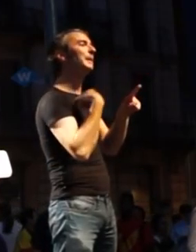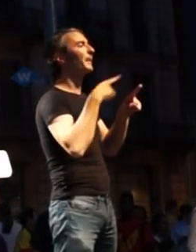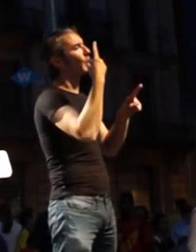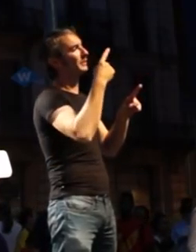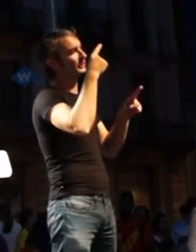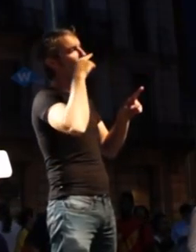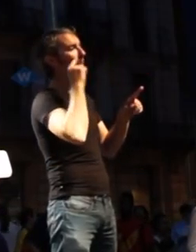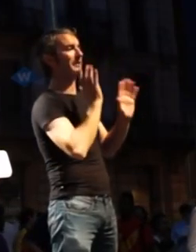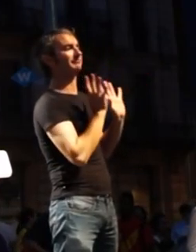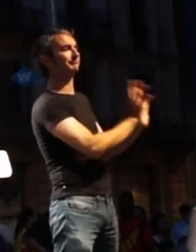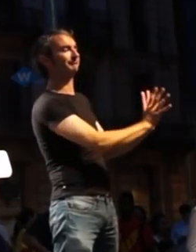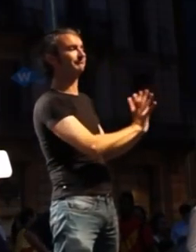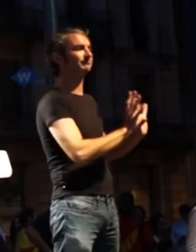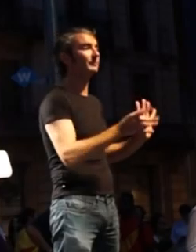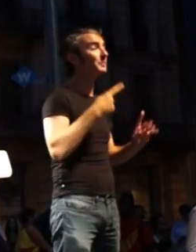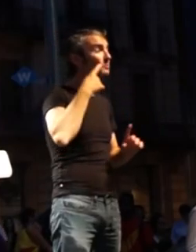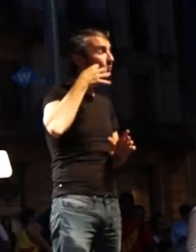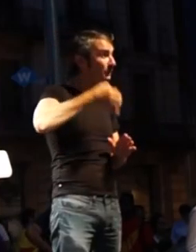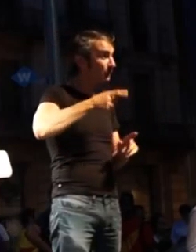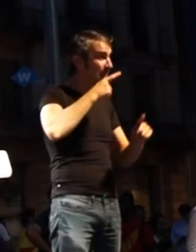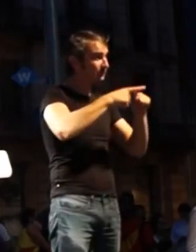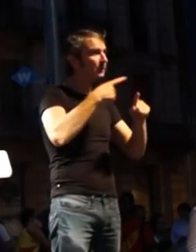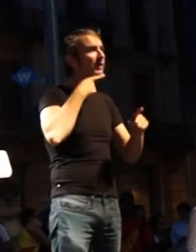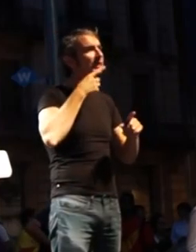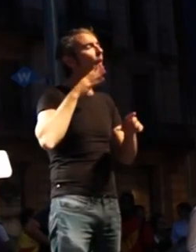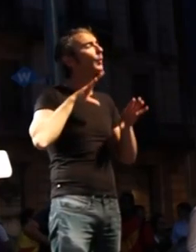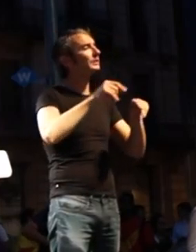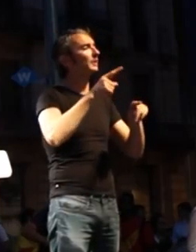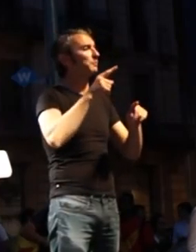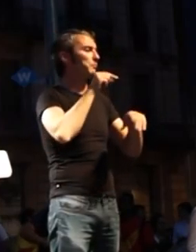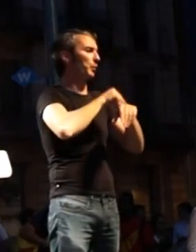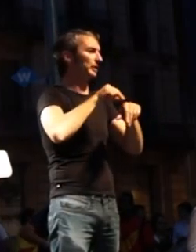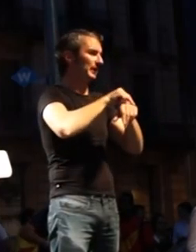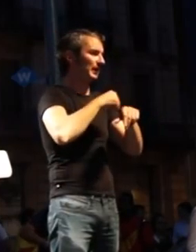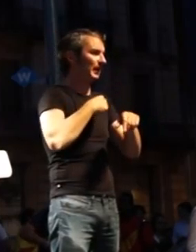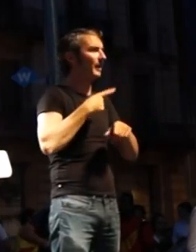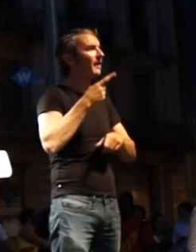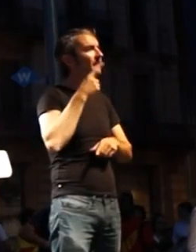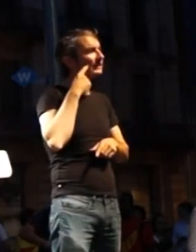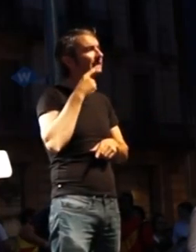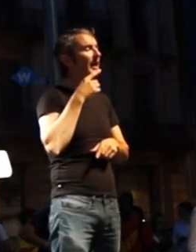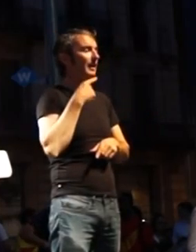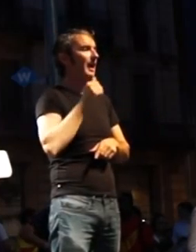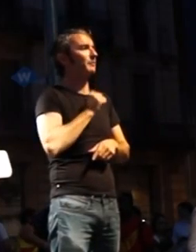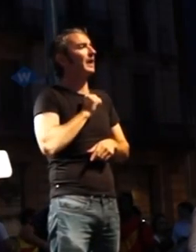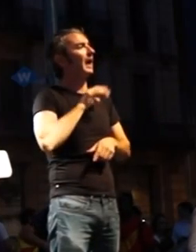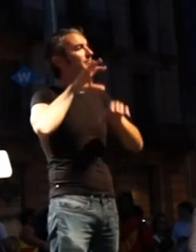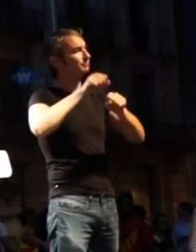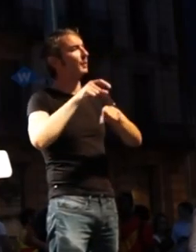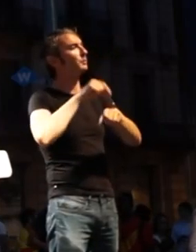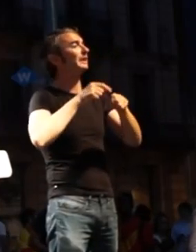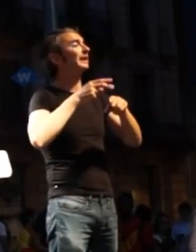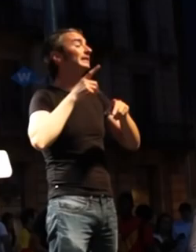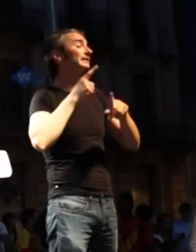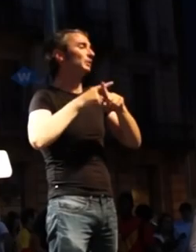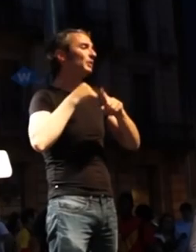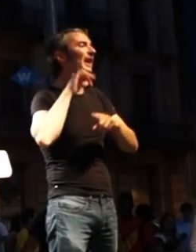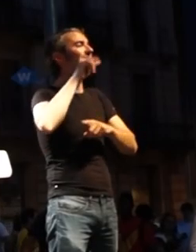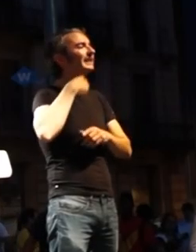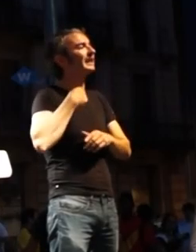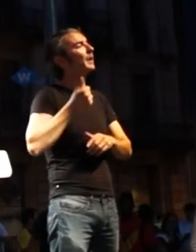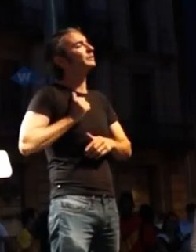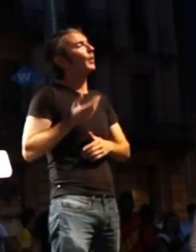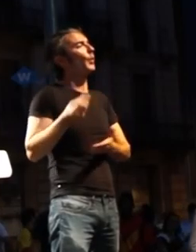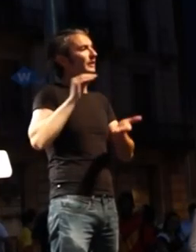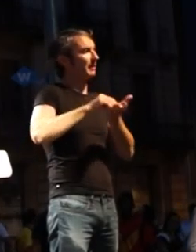homes. Perquè la sexualitat és política i és per això que cal reapropiar-se de la política sexual igual que cal recuperar la sobirania sobre els